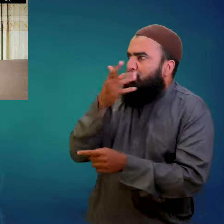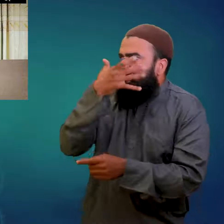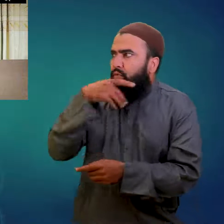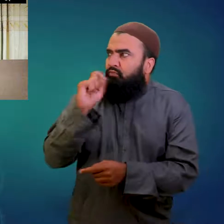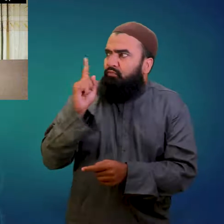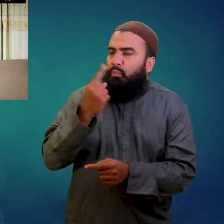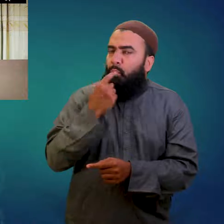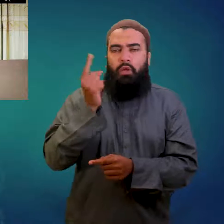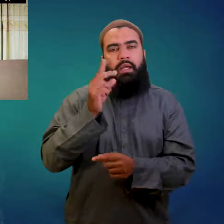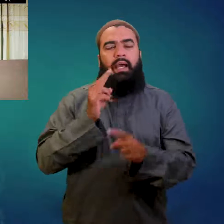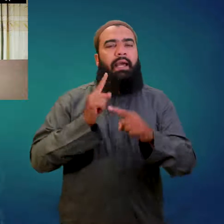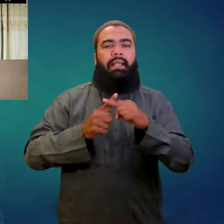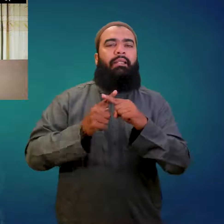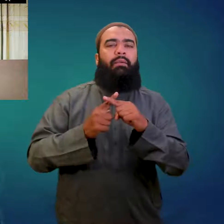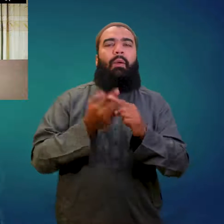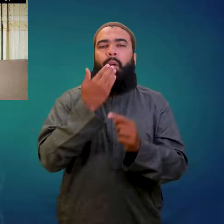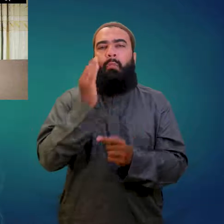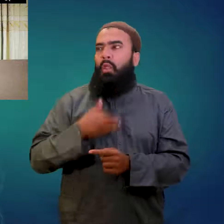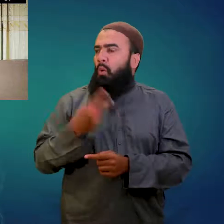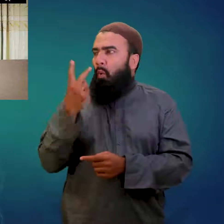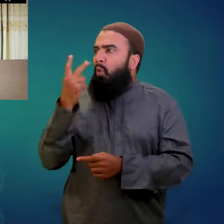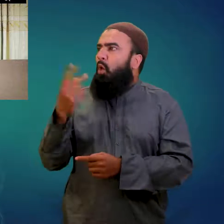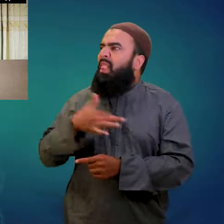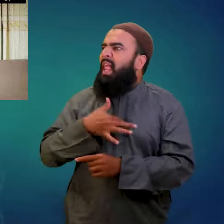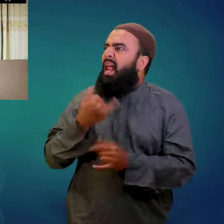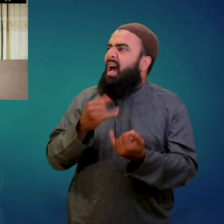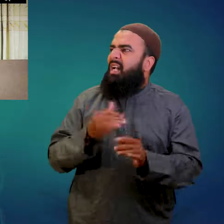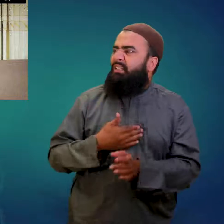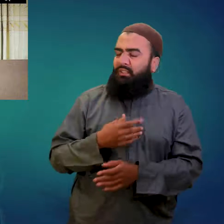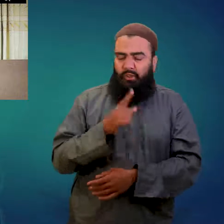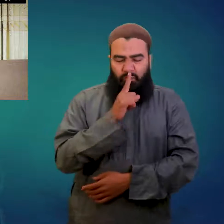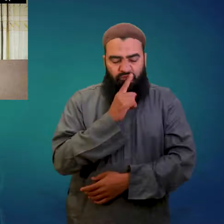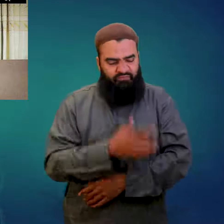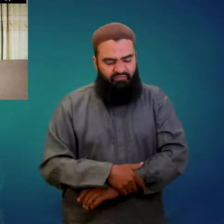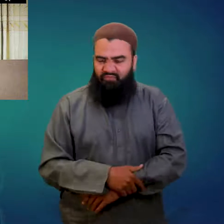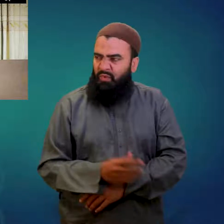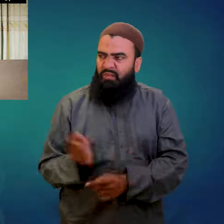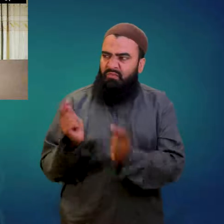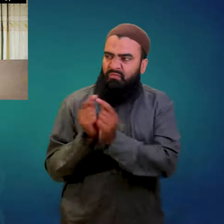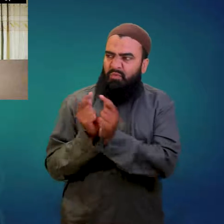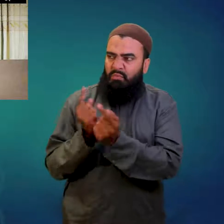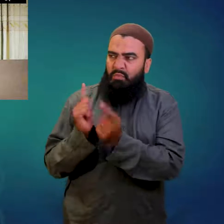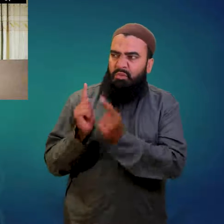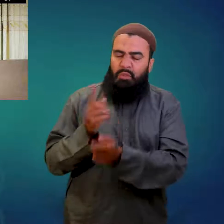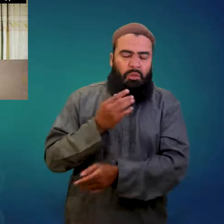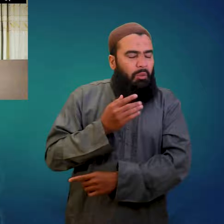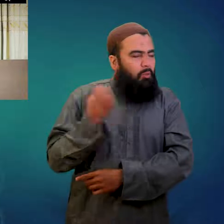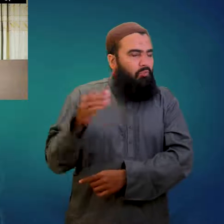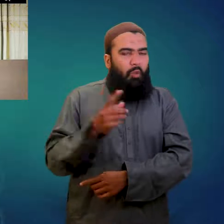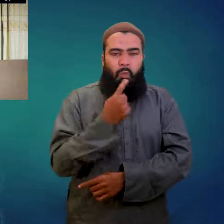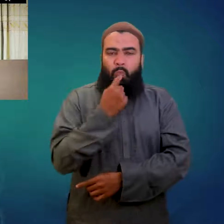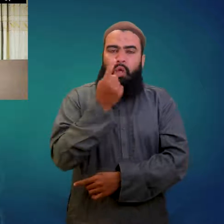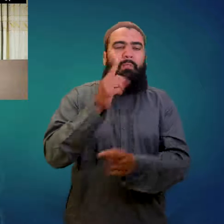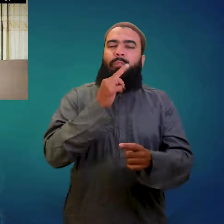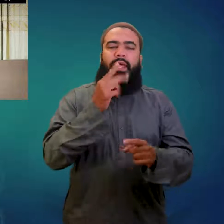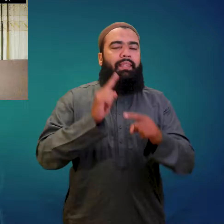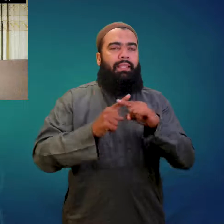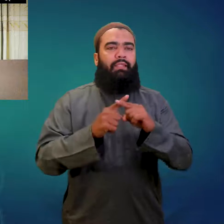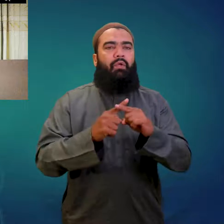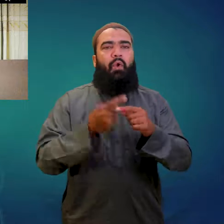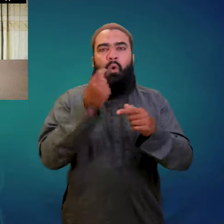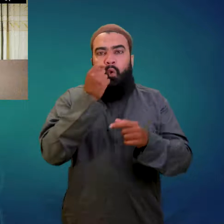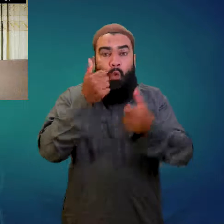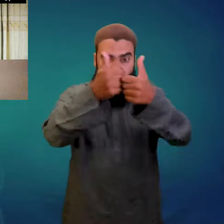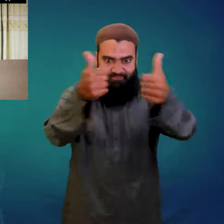کو ایذا پہنچے۔ یہ مجلس میں لوگوں کے ایک ساتھ بیٹھنے کے آداب میں بھی شامل ہے کہ جب لوگ